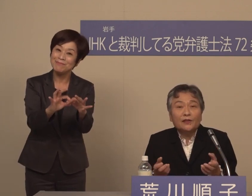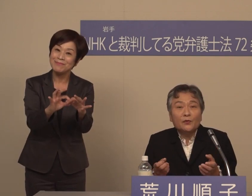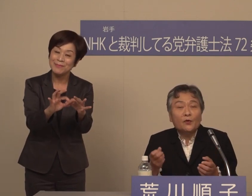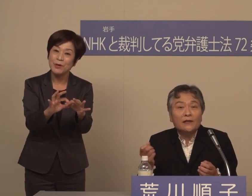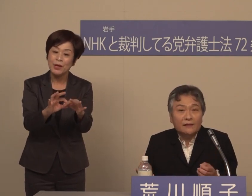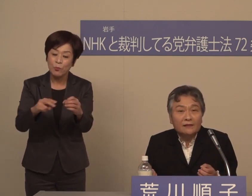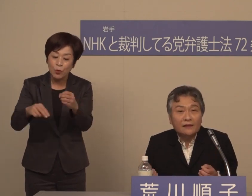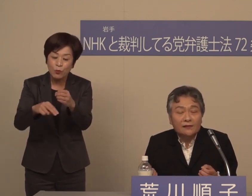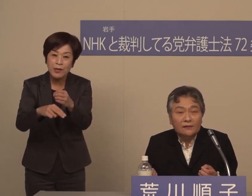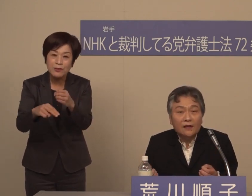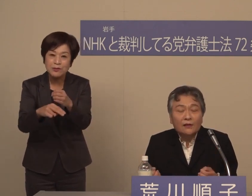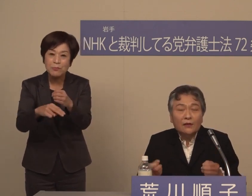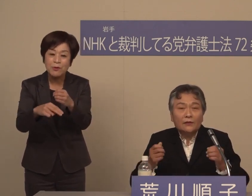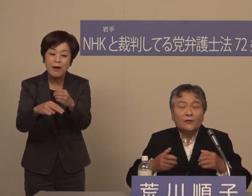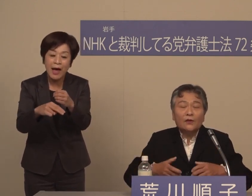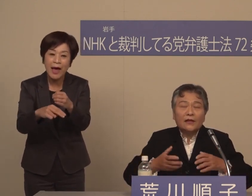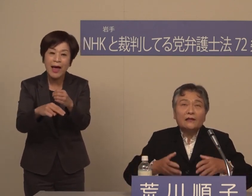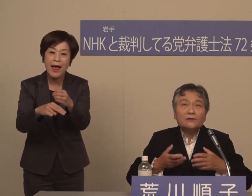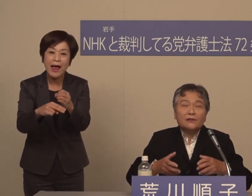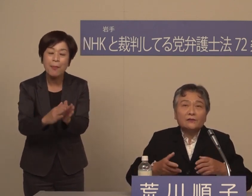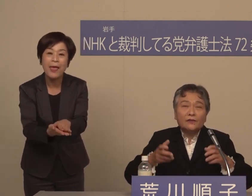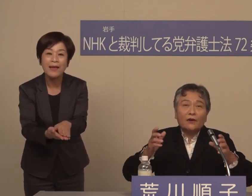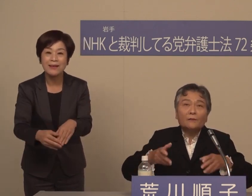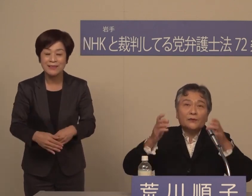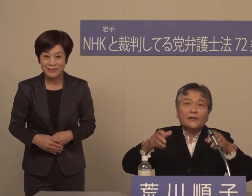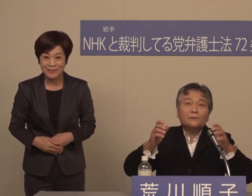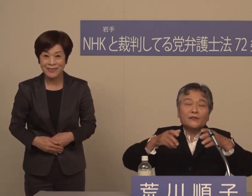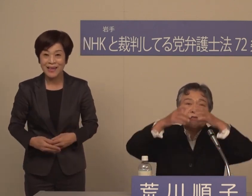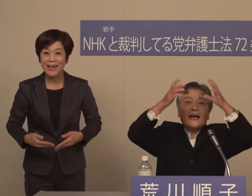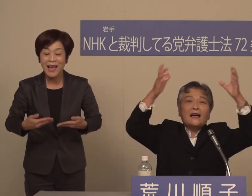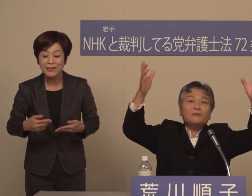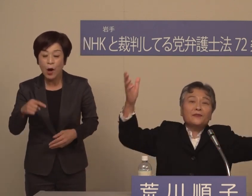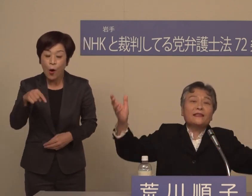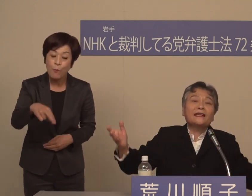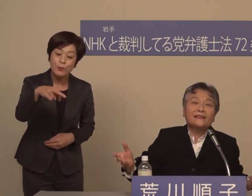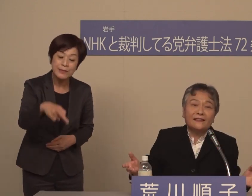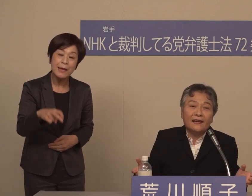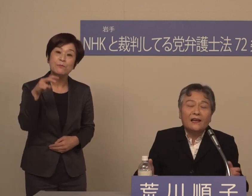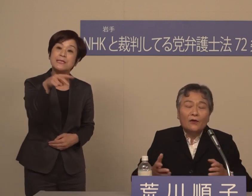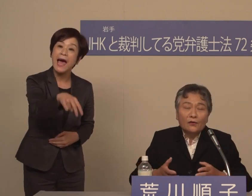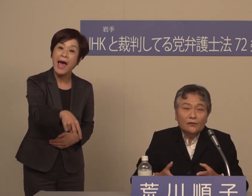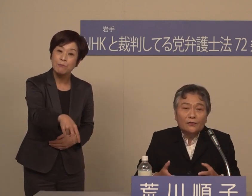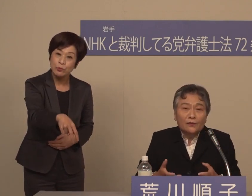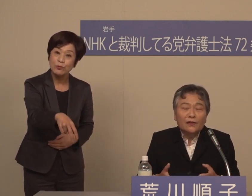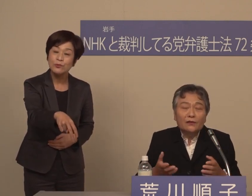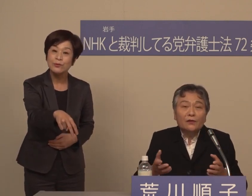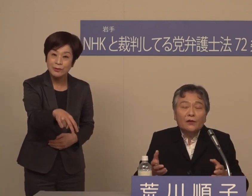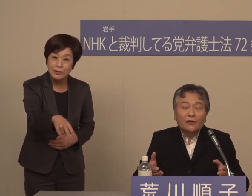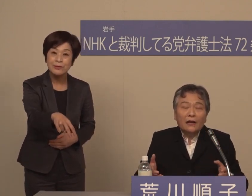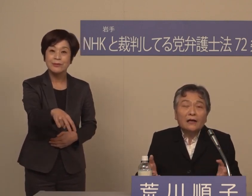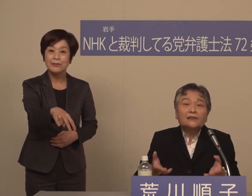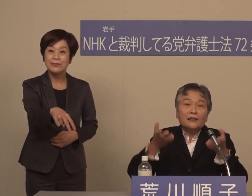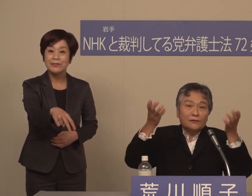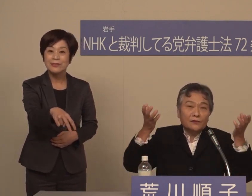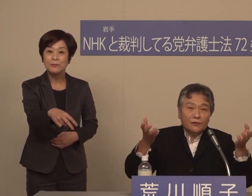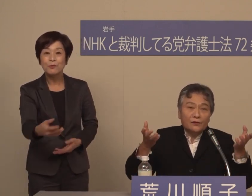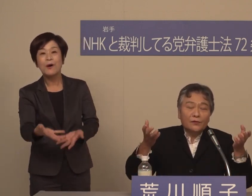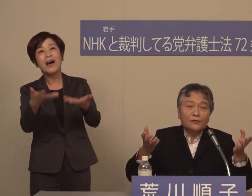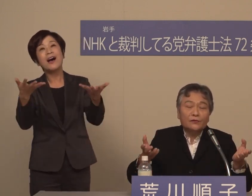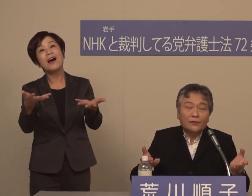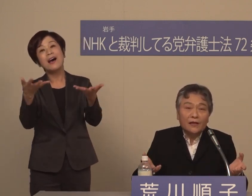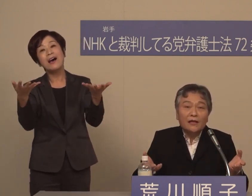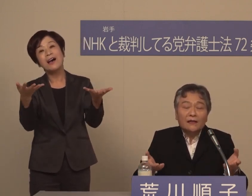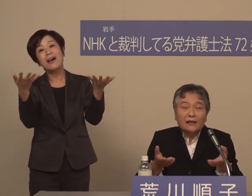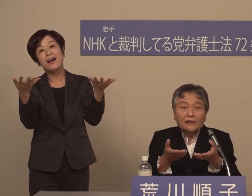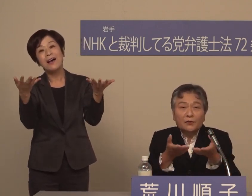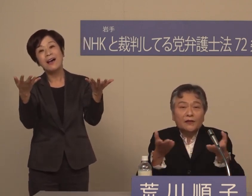許す金も弱くなるんですあの軽くなるためホップステップちゃーんってなってねほんとにあの上がっちゃうんですよね